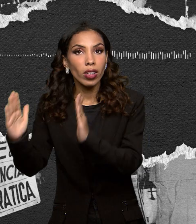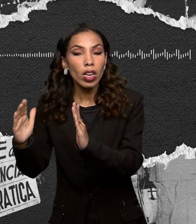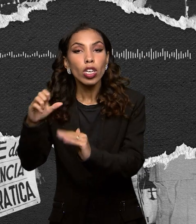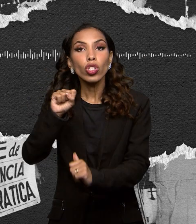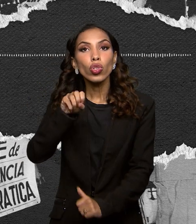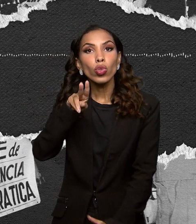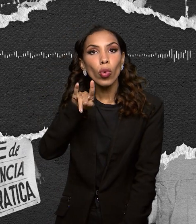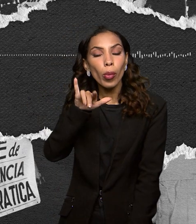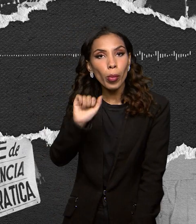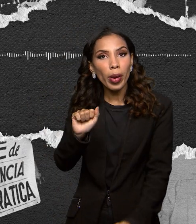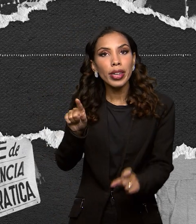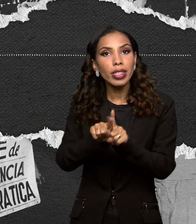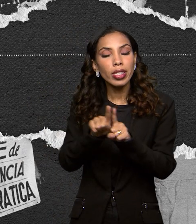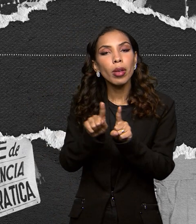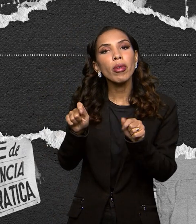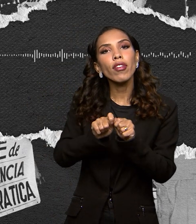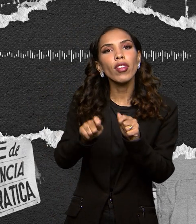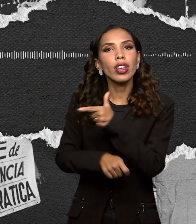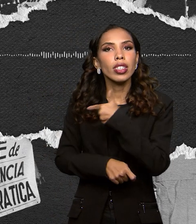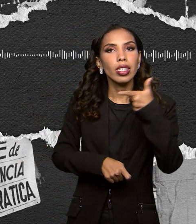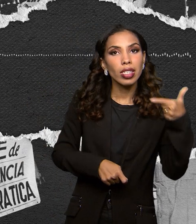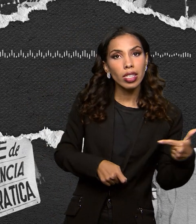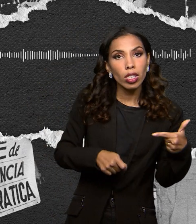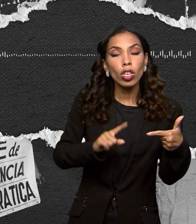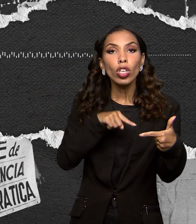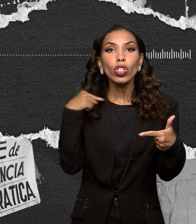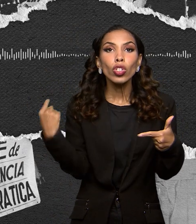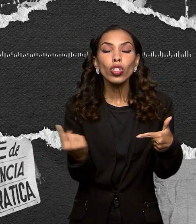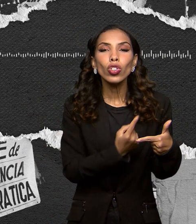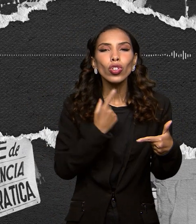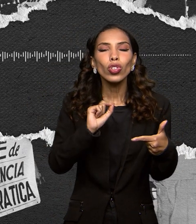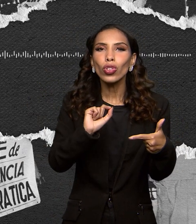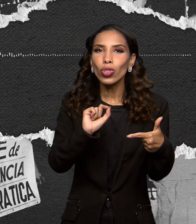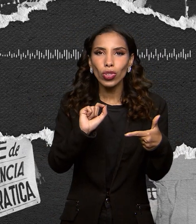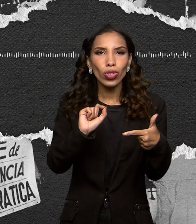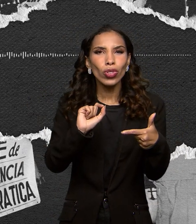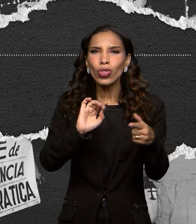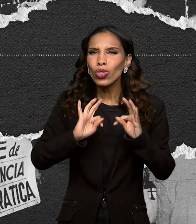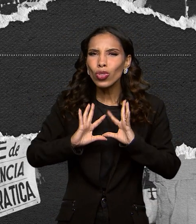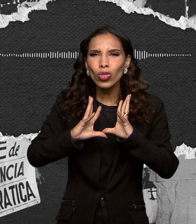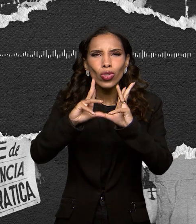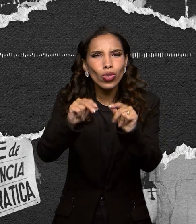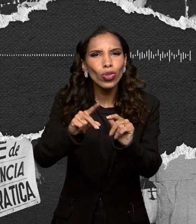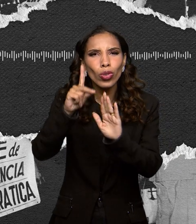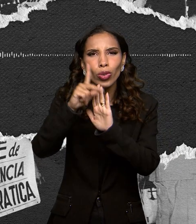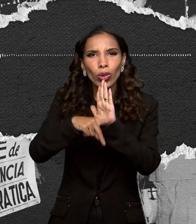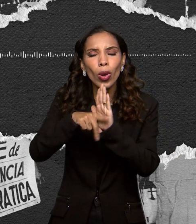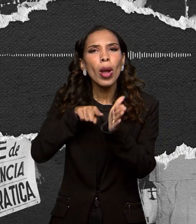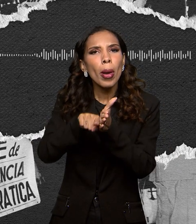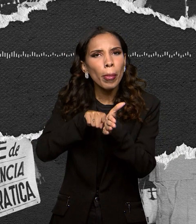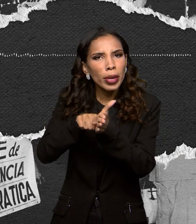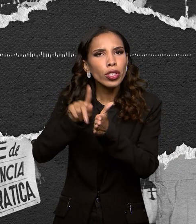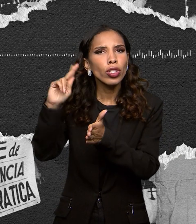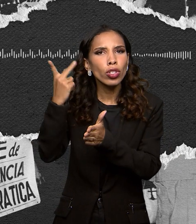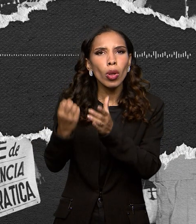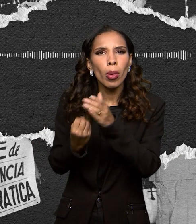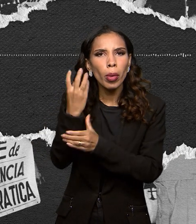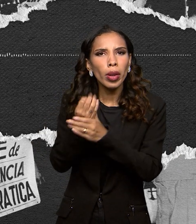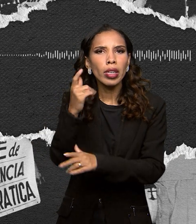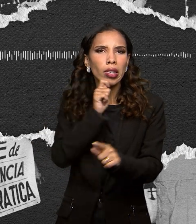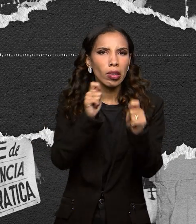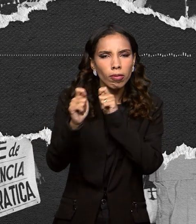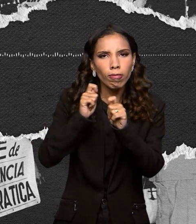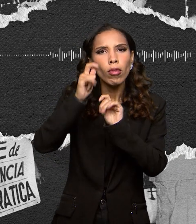Sumaia desenhou a segunda temporada. A nossa dobradinha segue em todas as etapas do projeto. Pesquisa histórica, produção,